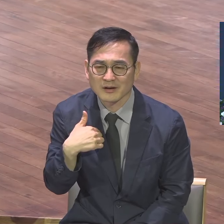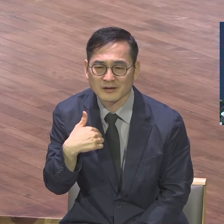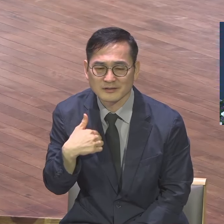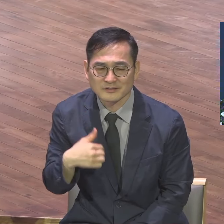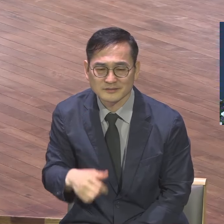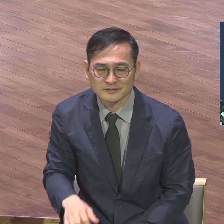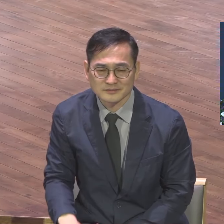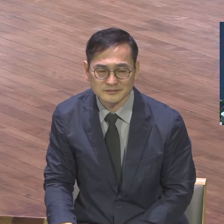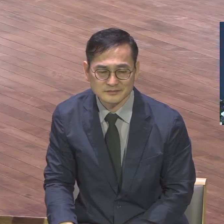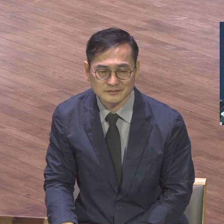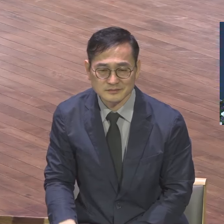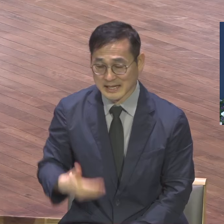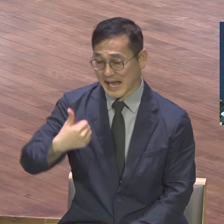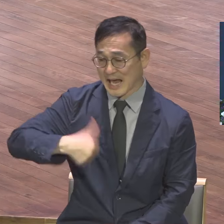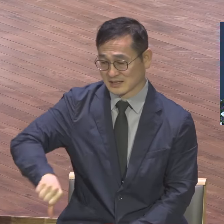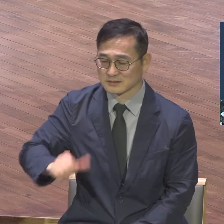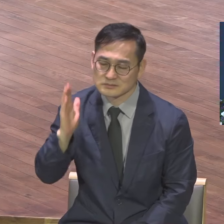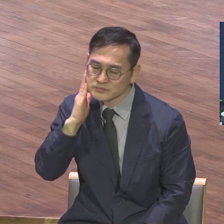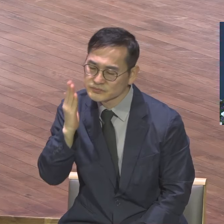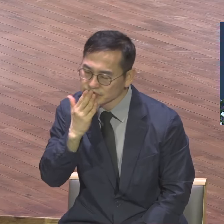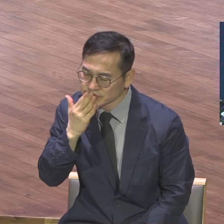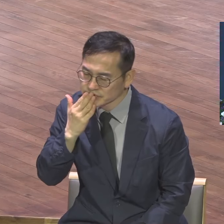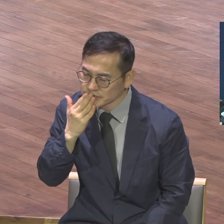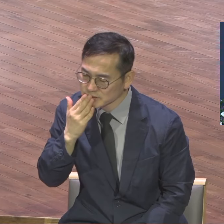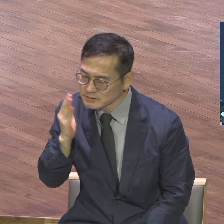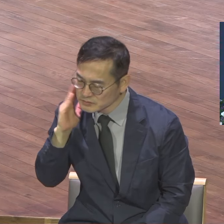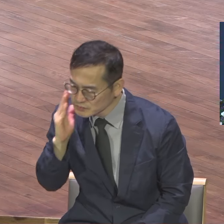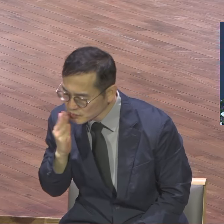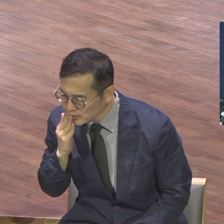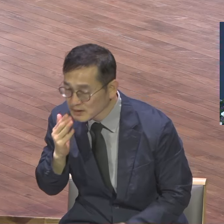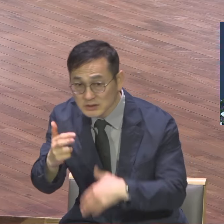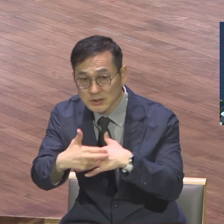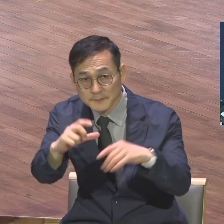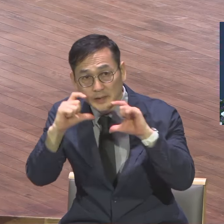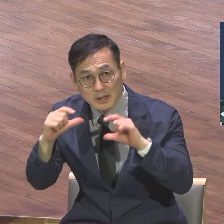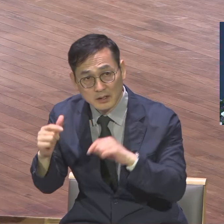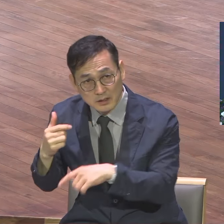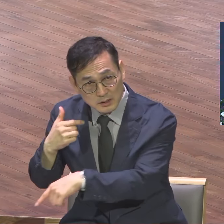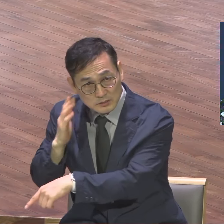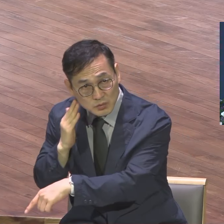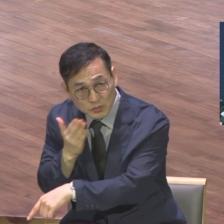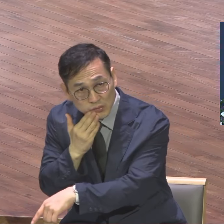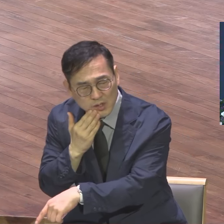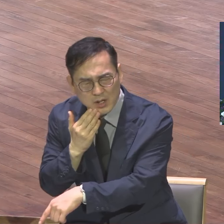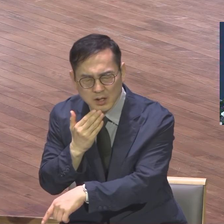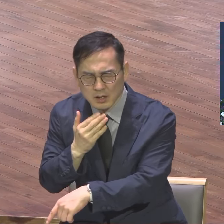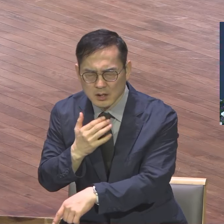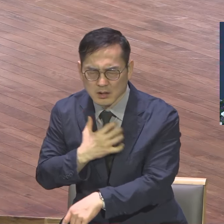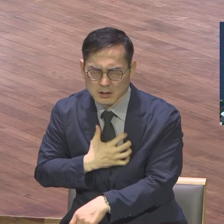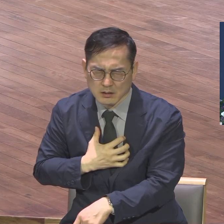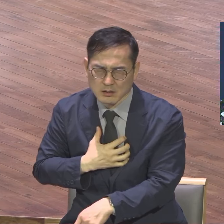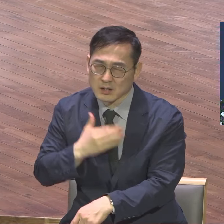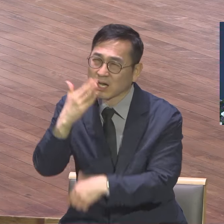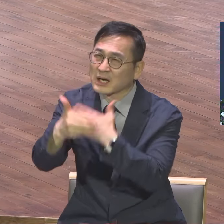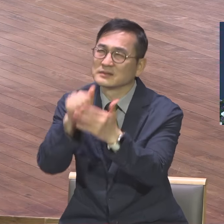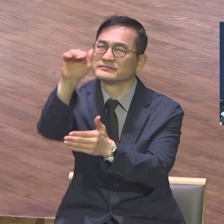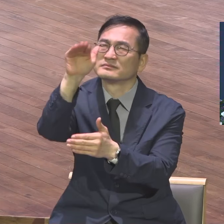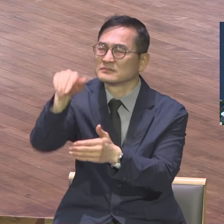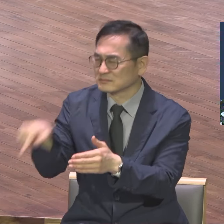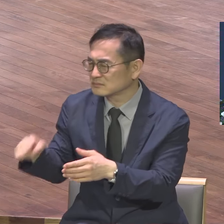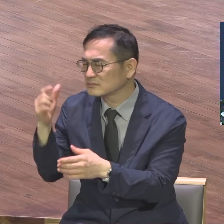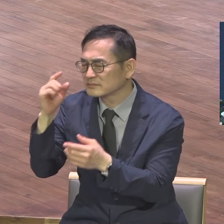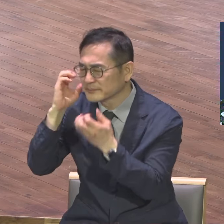아들의 청각장애 진단 이후에 하나님 앞에 그렇게 고쳐달라고 그렇게